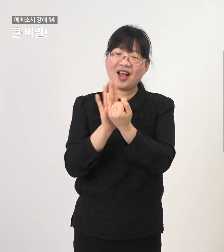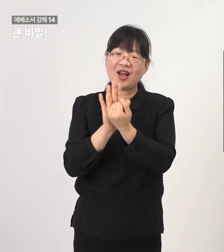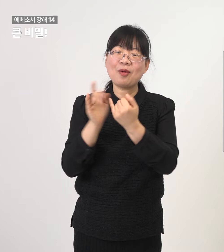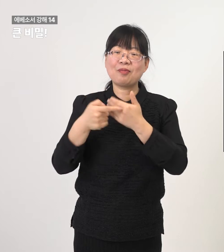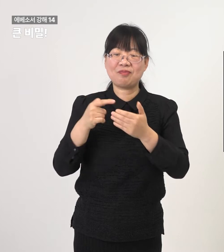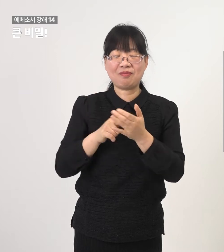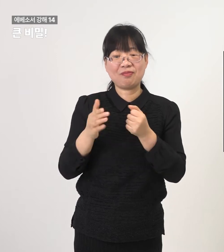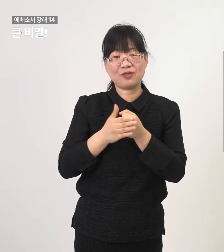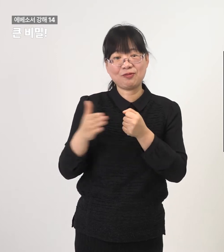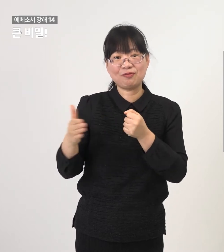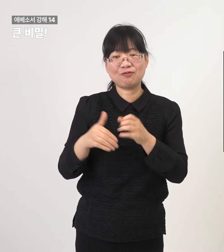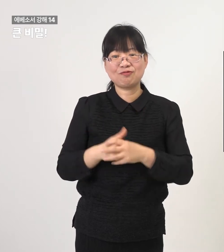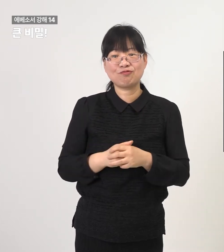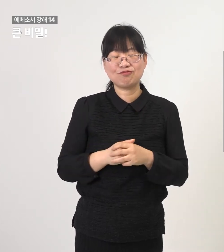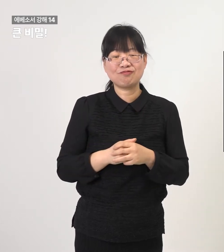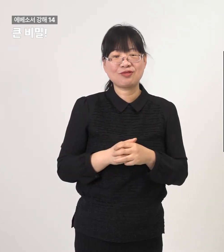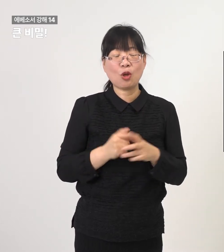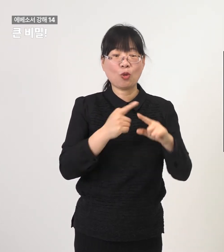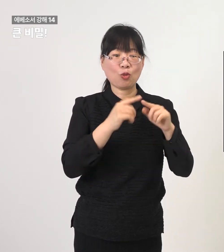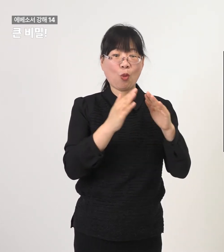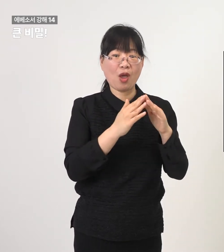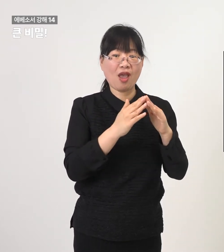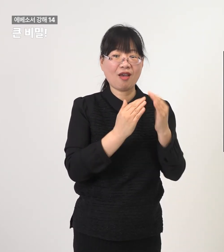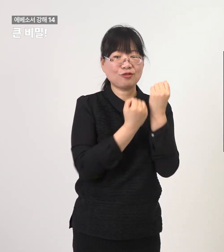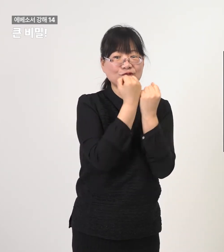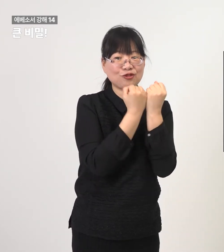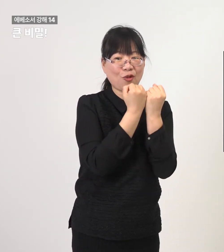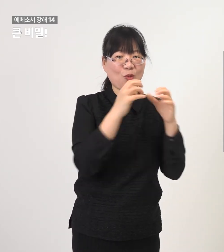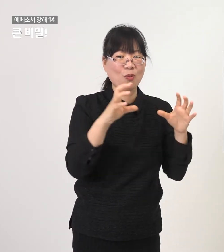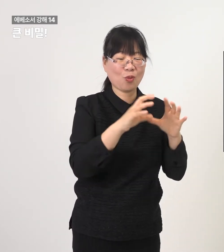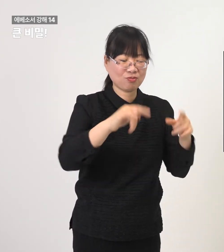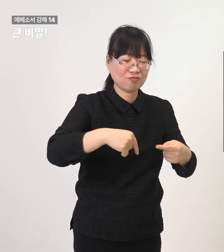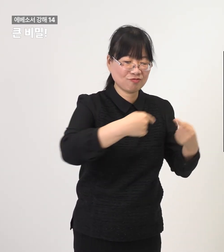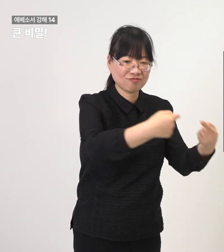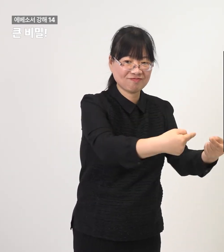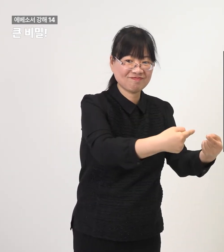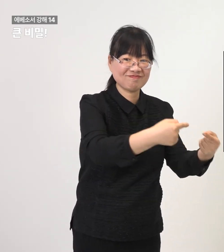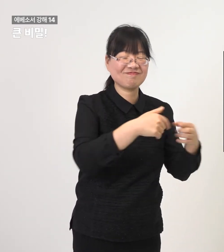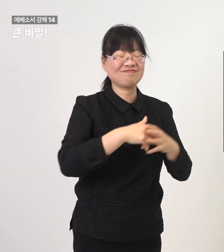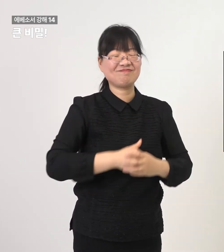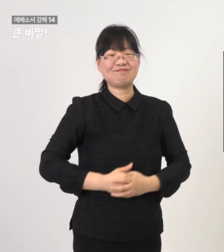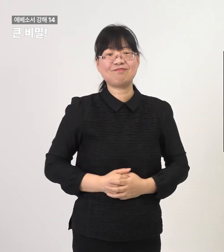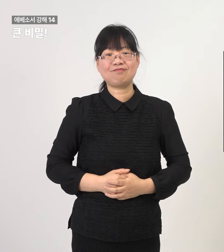생각에 그냥 수련회를 따라갔어요. 입시 준비도 안 하고 있었으니까.